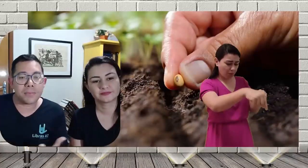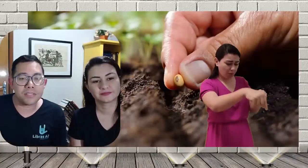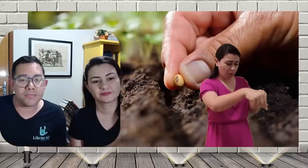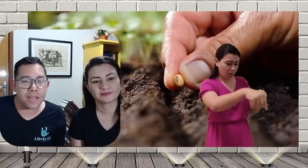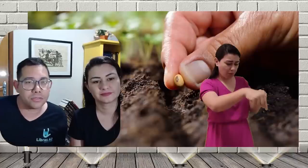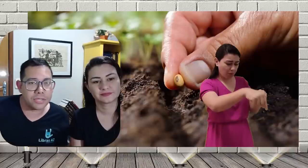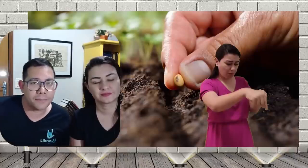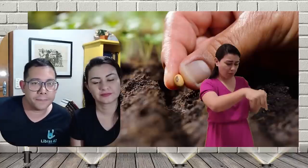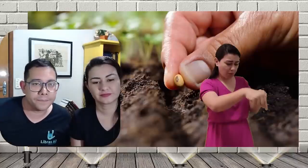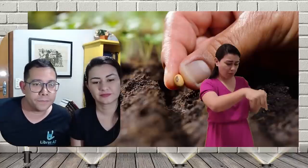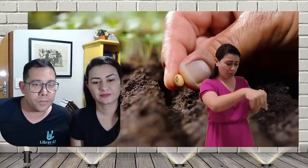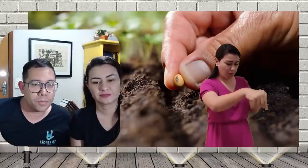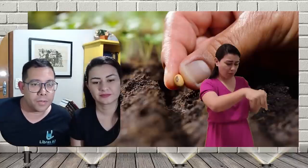mais fácil. Tá? Vamos lá.